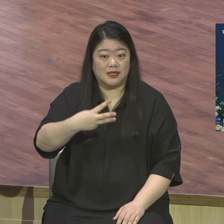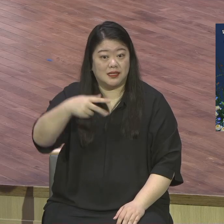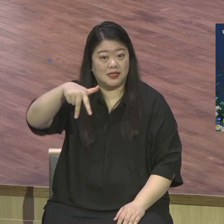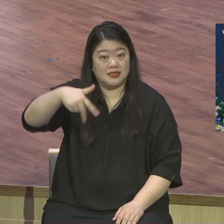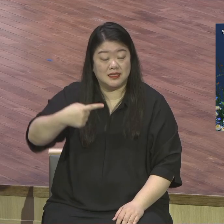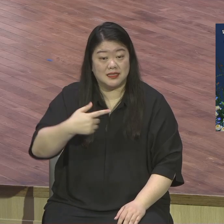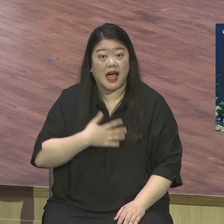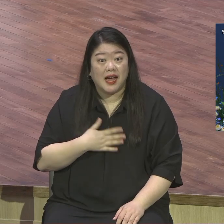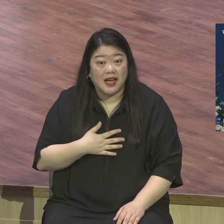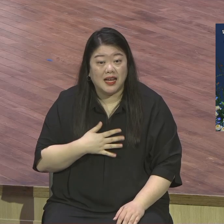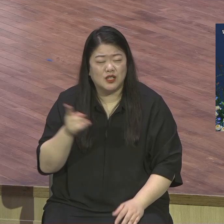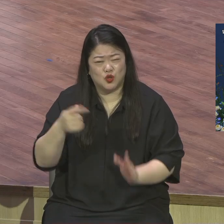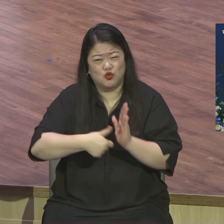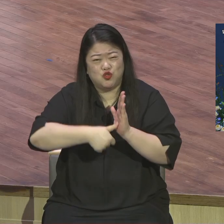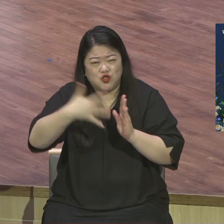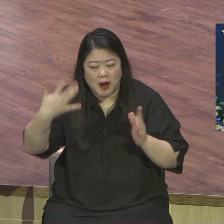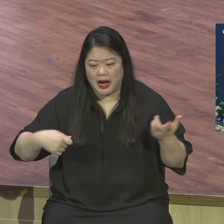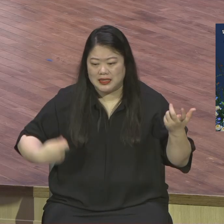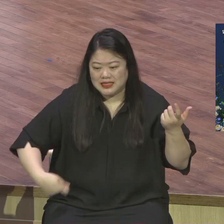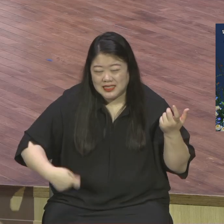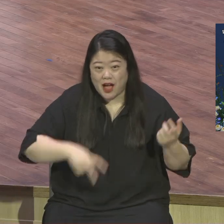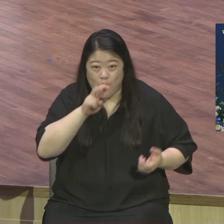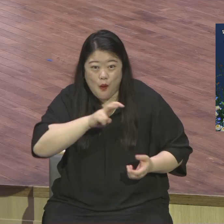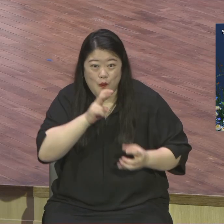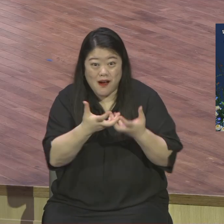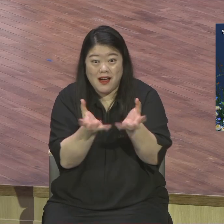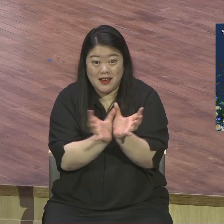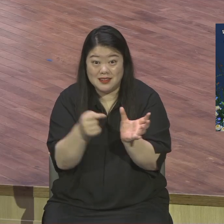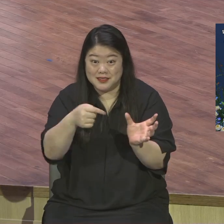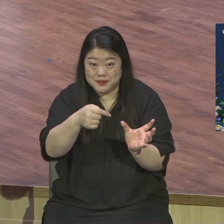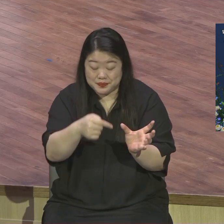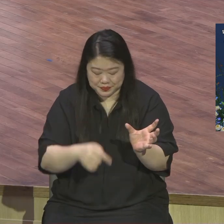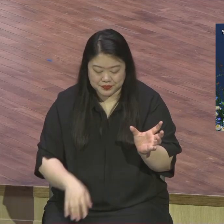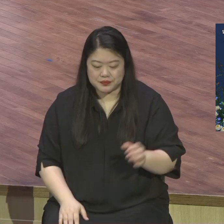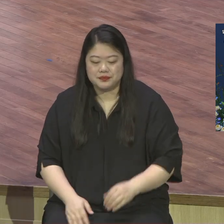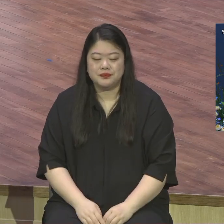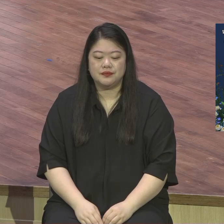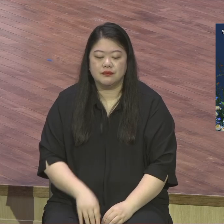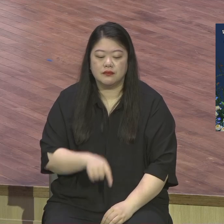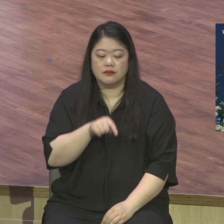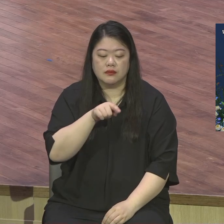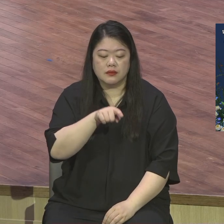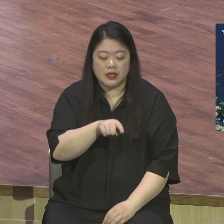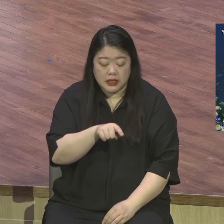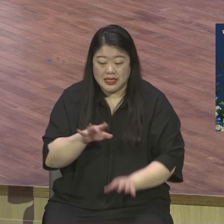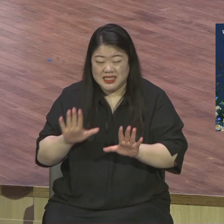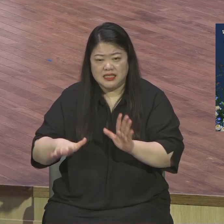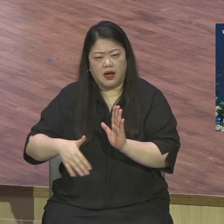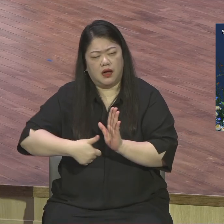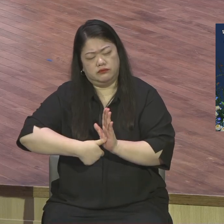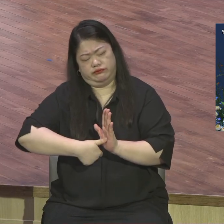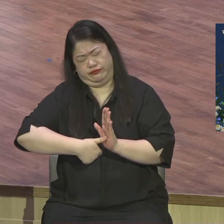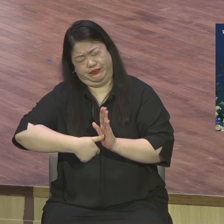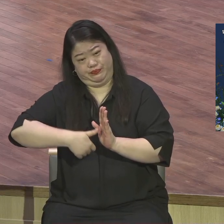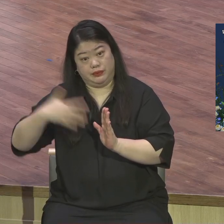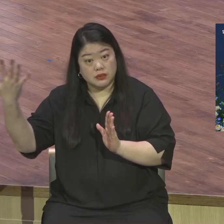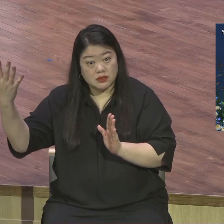잘 알잖아요. 이 사람들이 처음부터 유명한 밴드가 아니었잖아요.